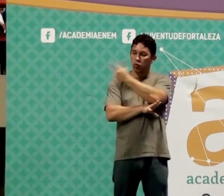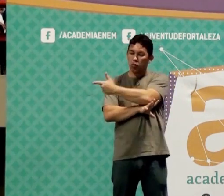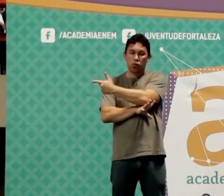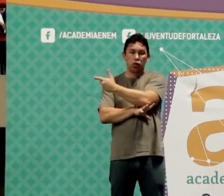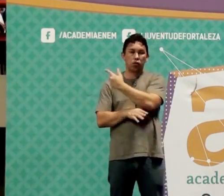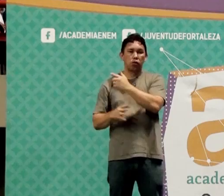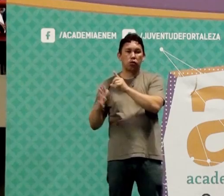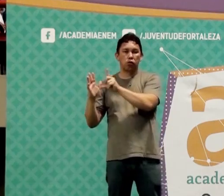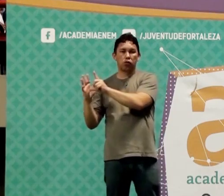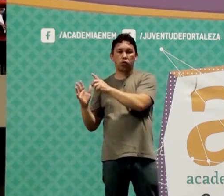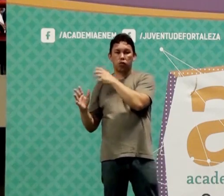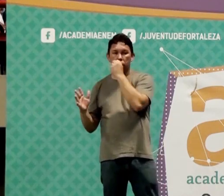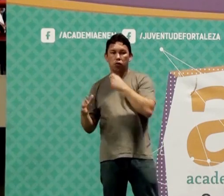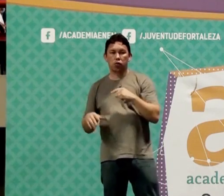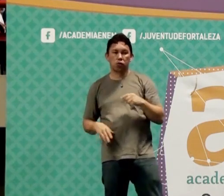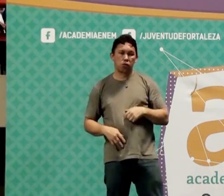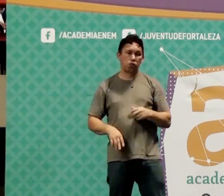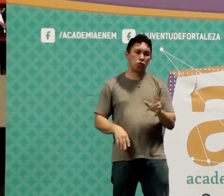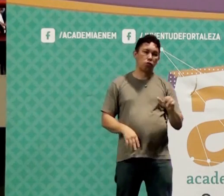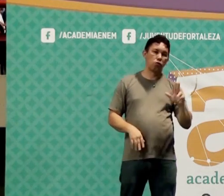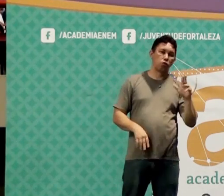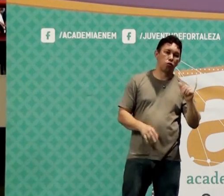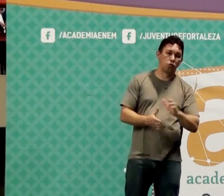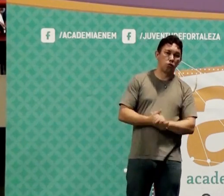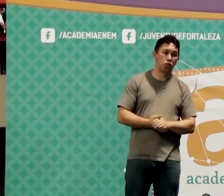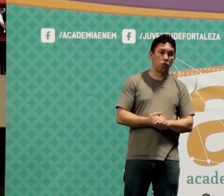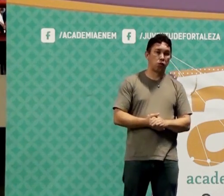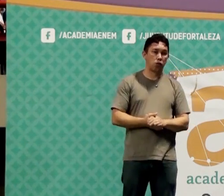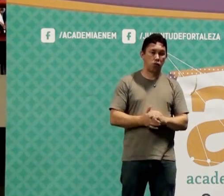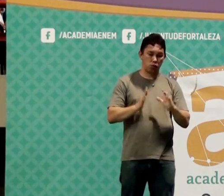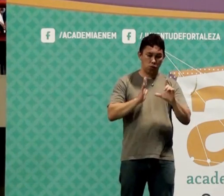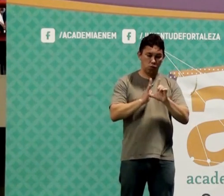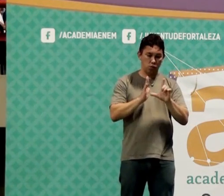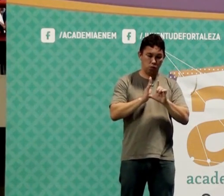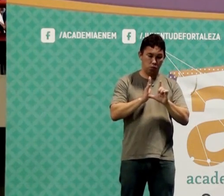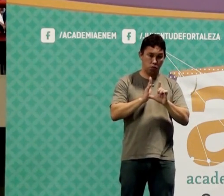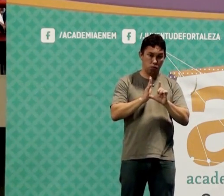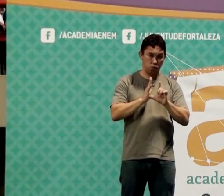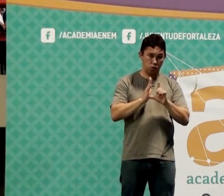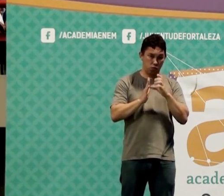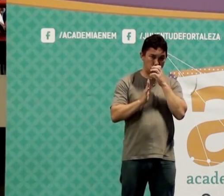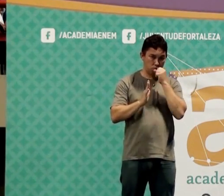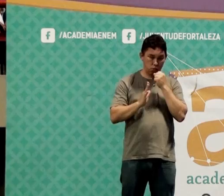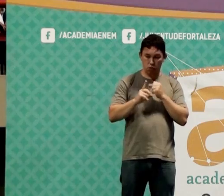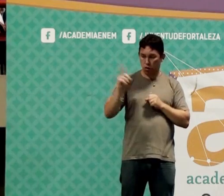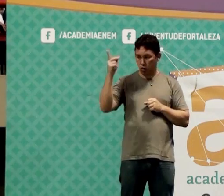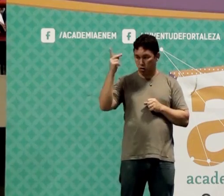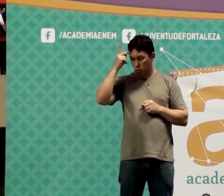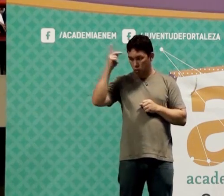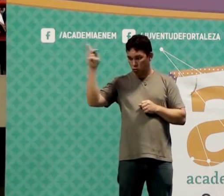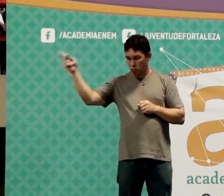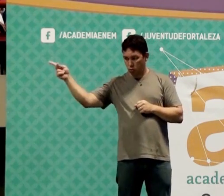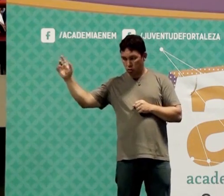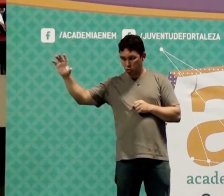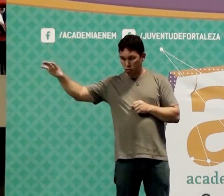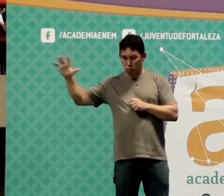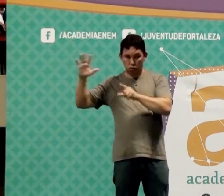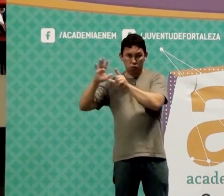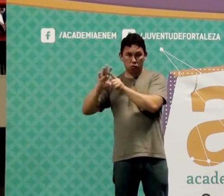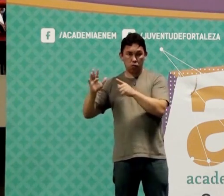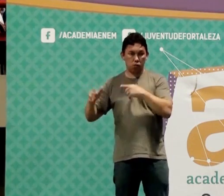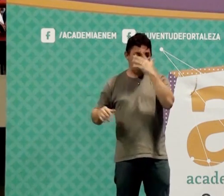C. Ampliou novos mercados e centros urbanos e contribuiu para a redução do crescimento demográfico. Tem